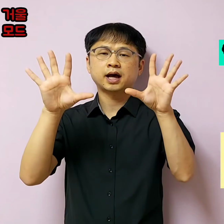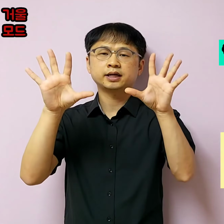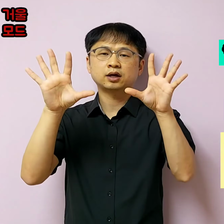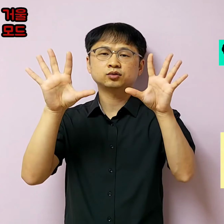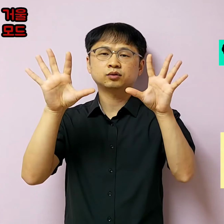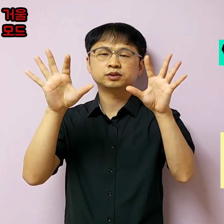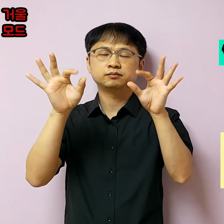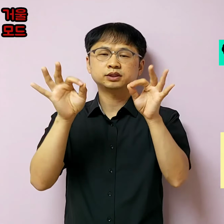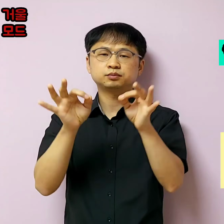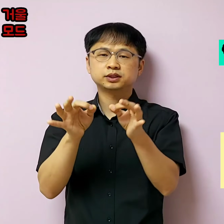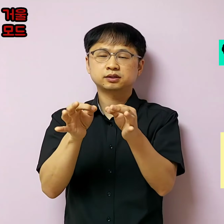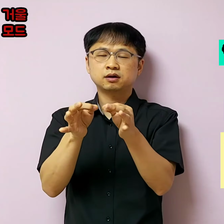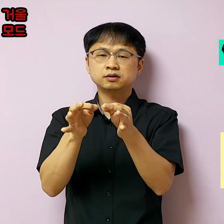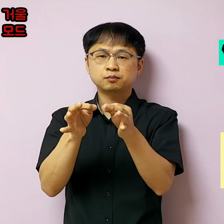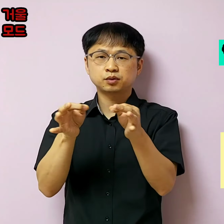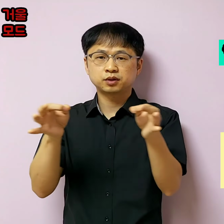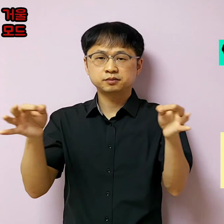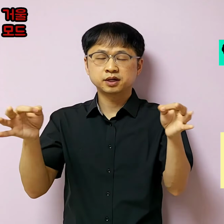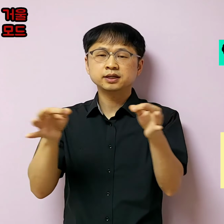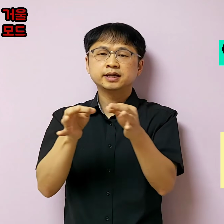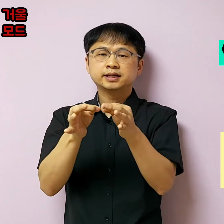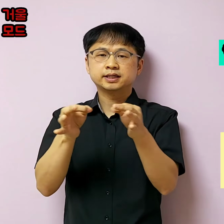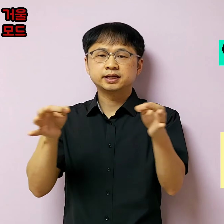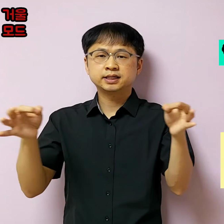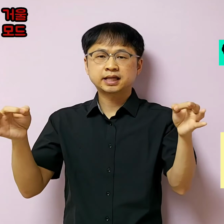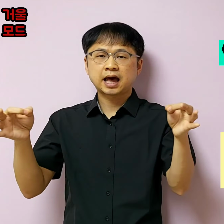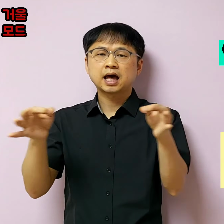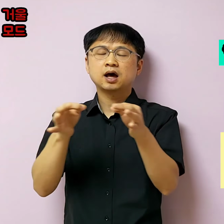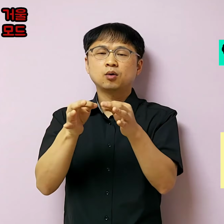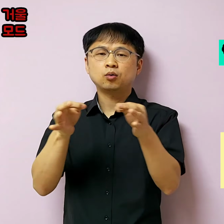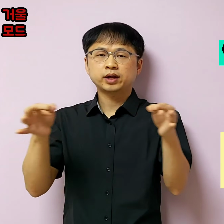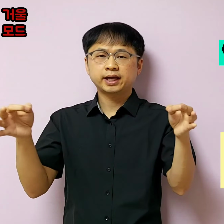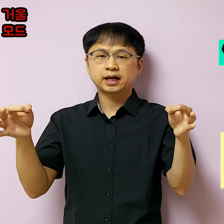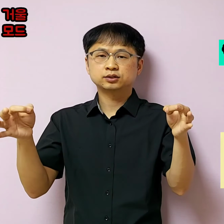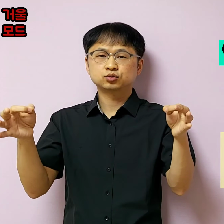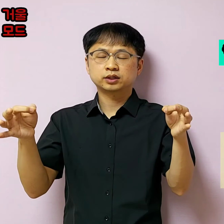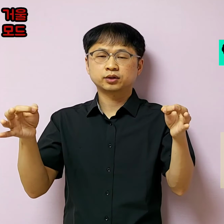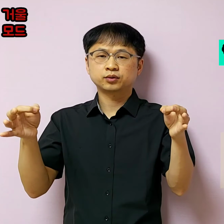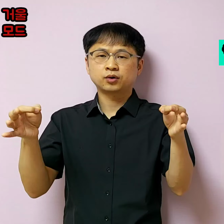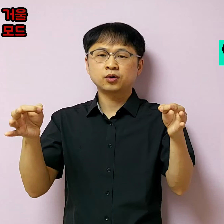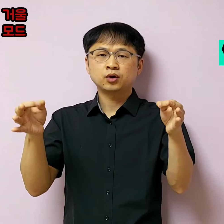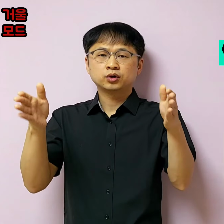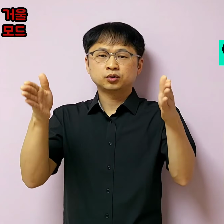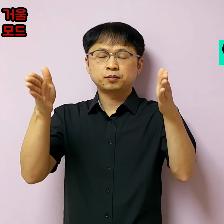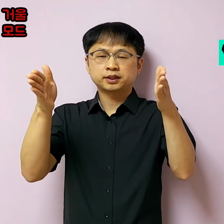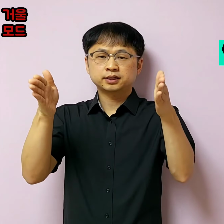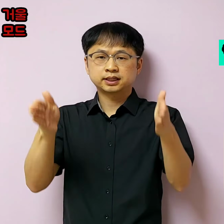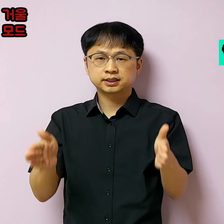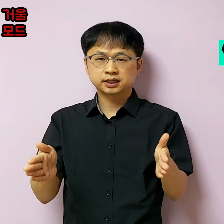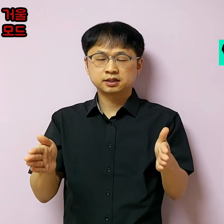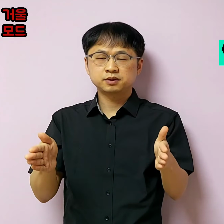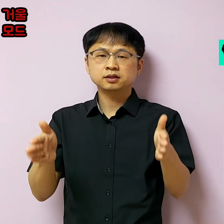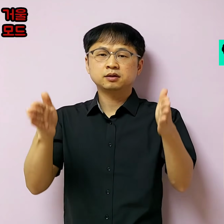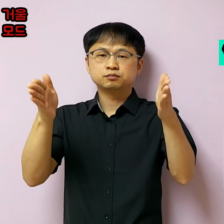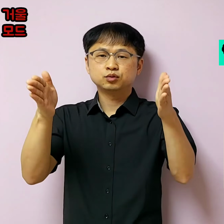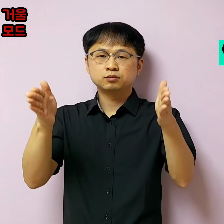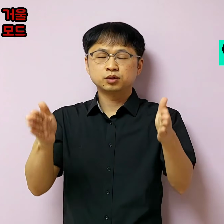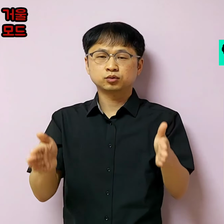오랫동안입니다. 양손 엄지검지를 붙여서 옆으로 벌리면 길다 오래라는 수어가 되고요. 손바닥을 살짝 내리면